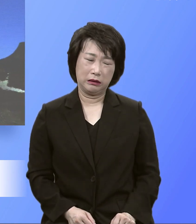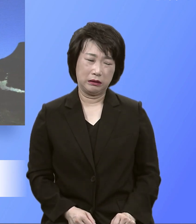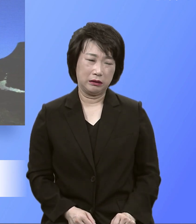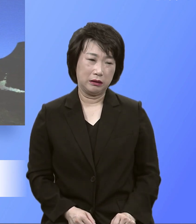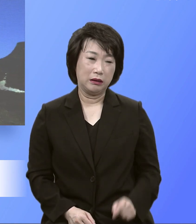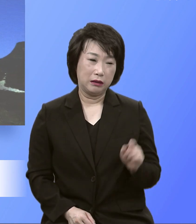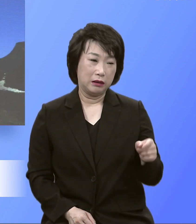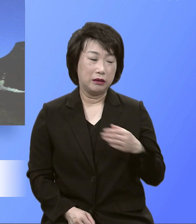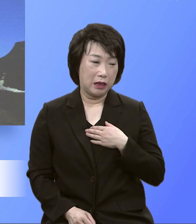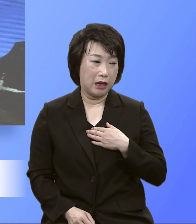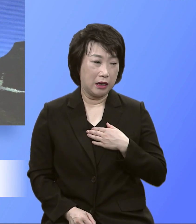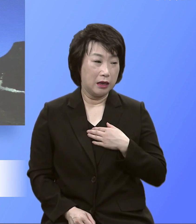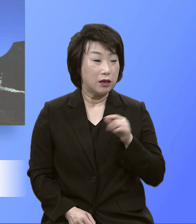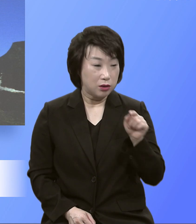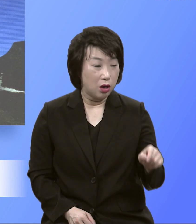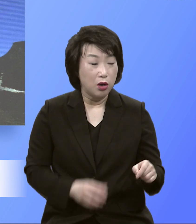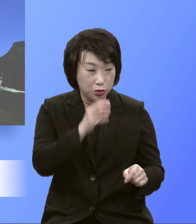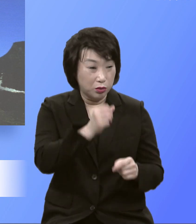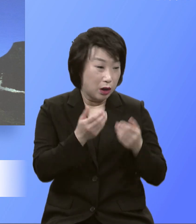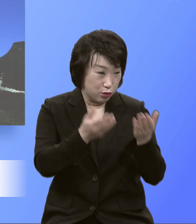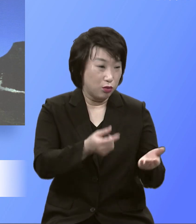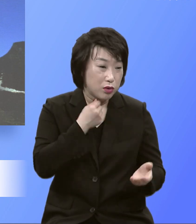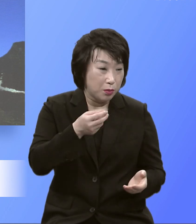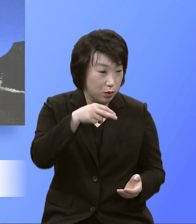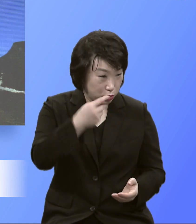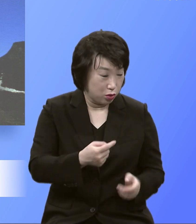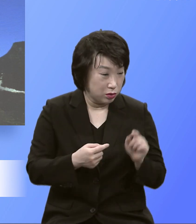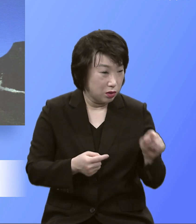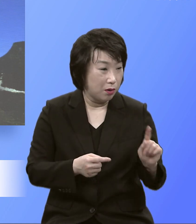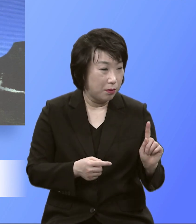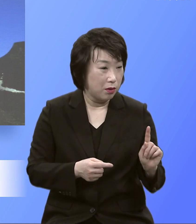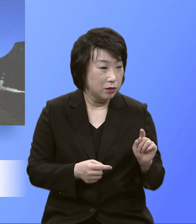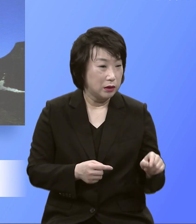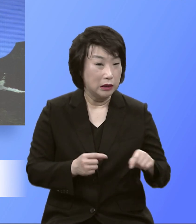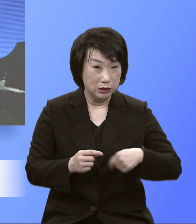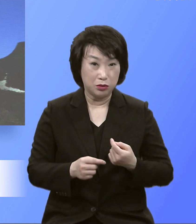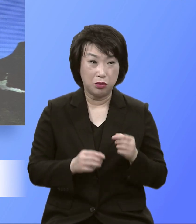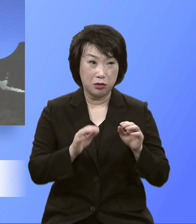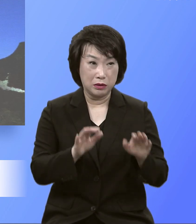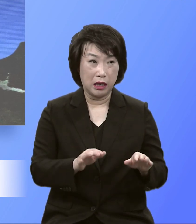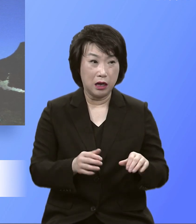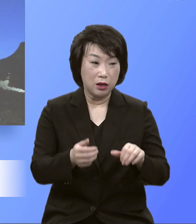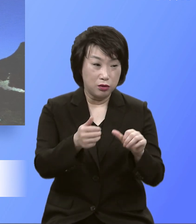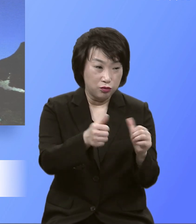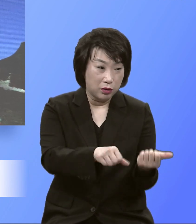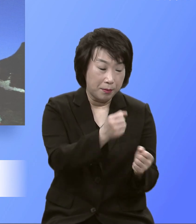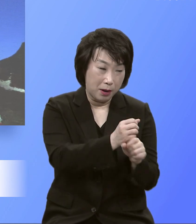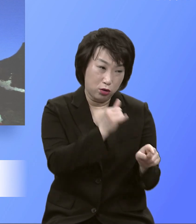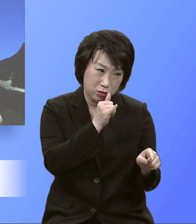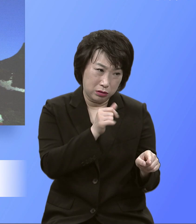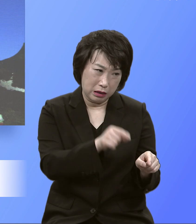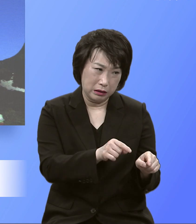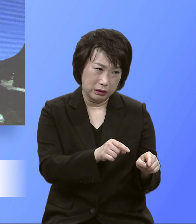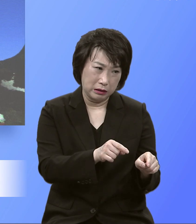정말로 내가 너에게 좋게 하고 싶어도 너를 스스로 죽인다.